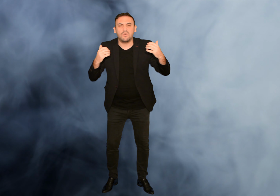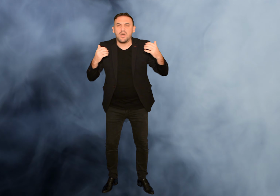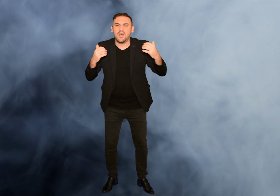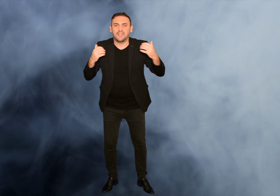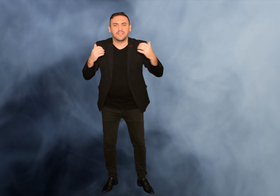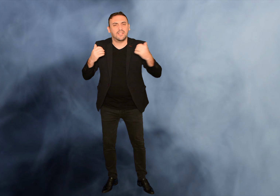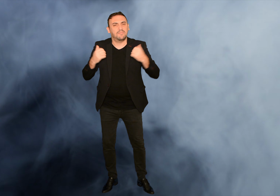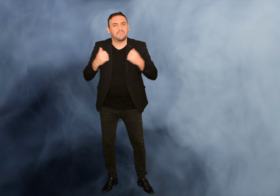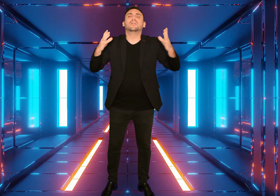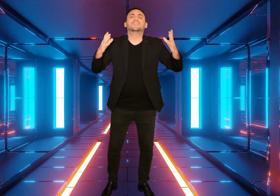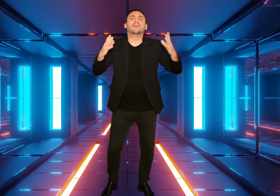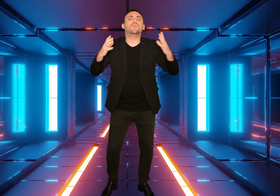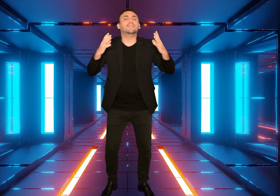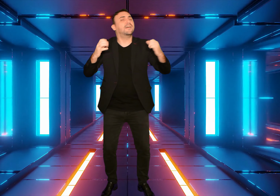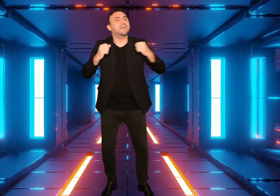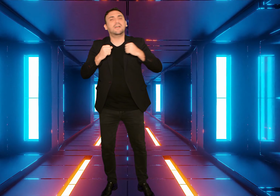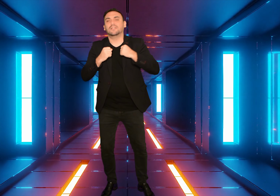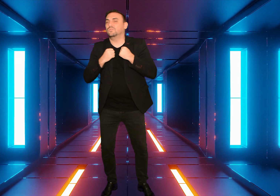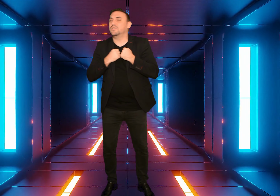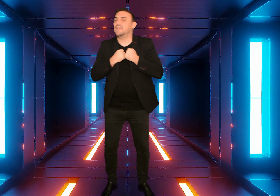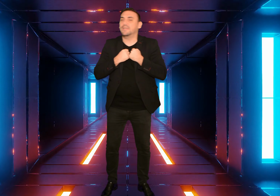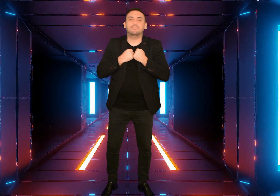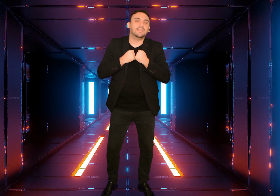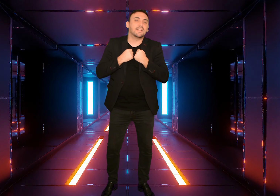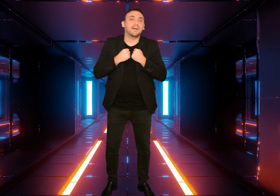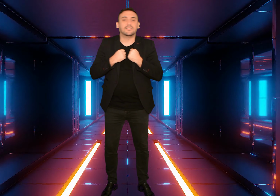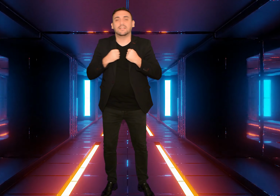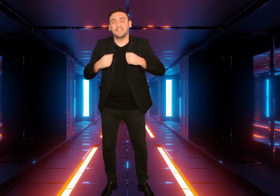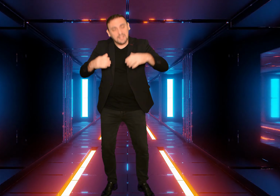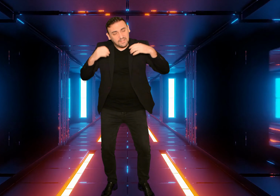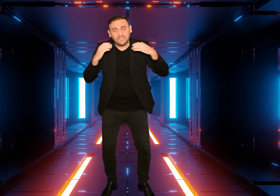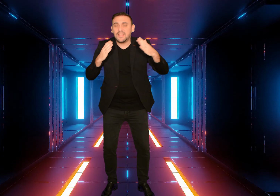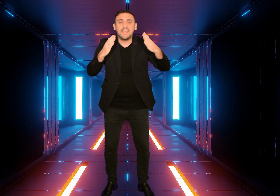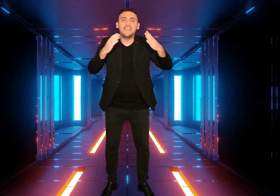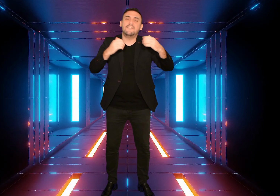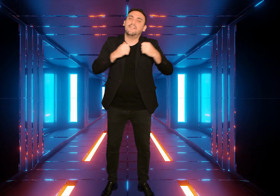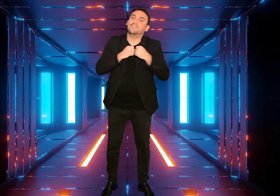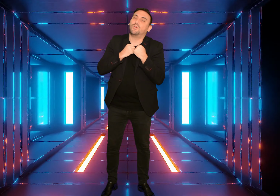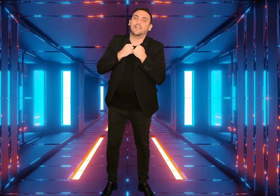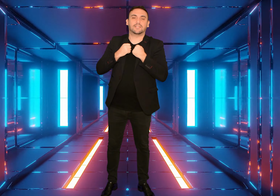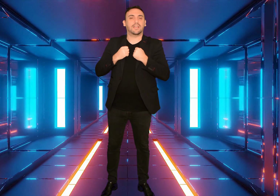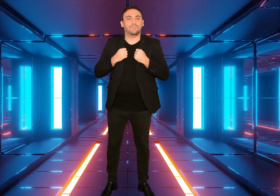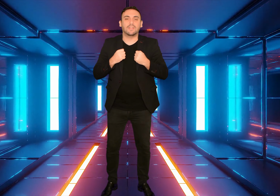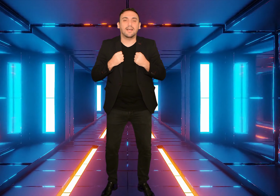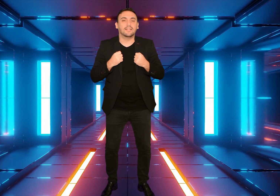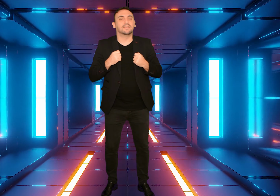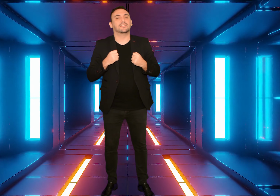Dar roata nu e pătrată Se va-ntoarce odată